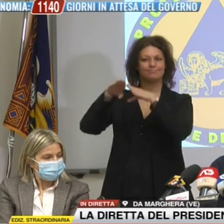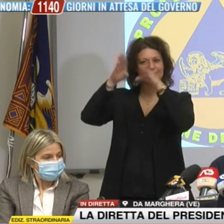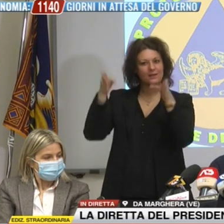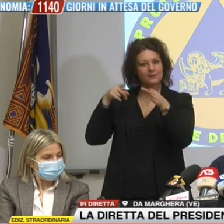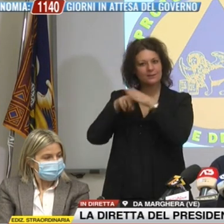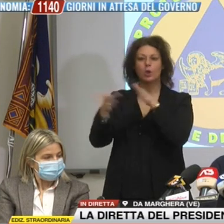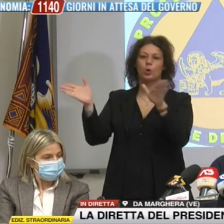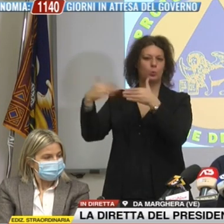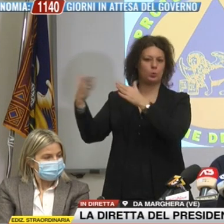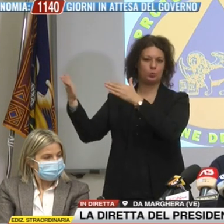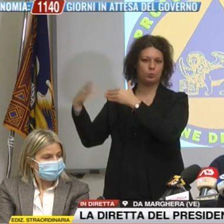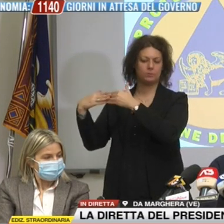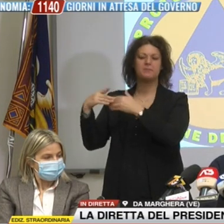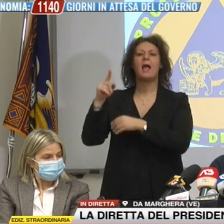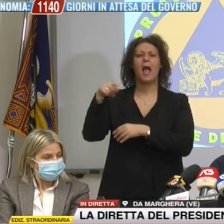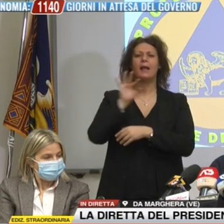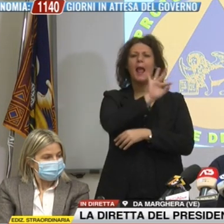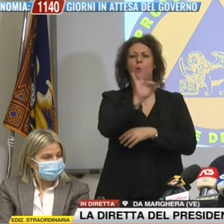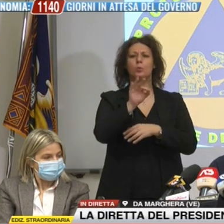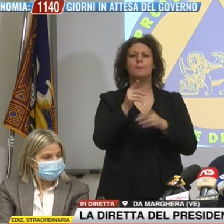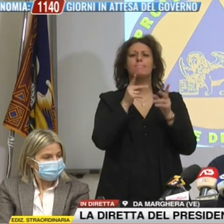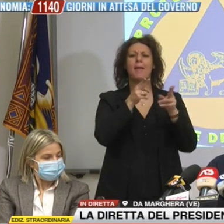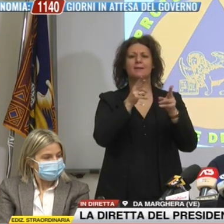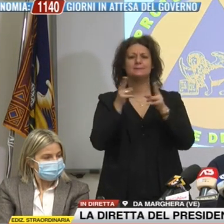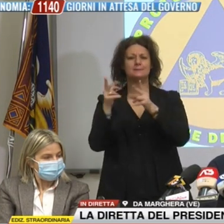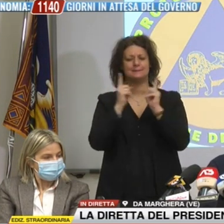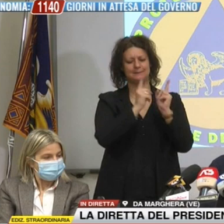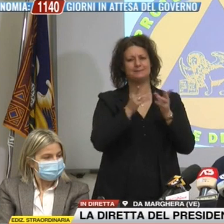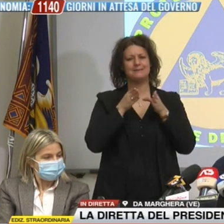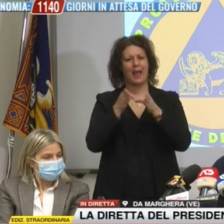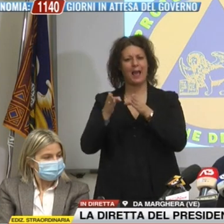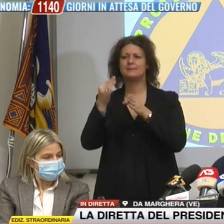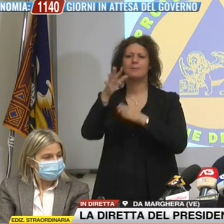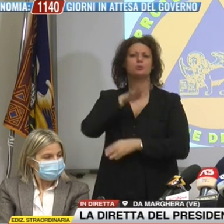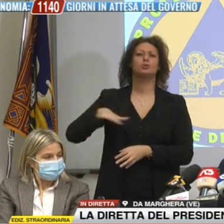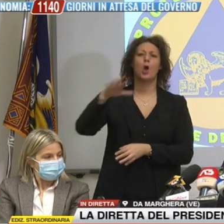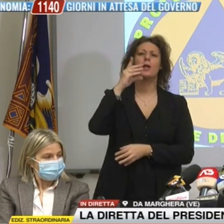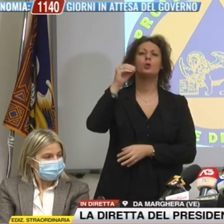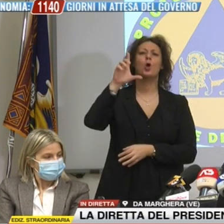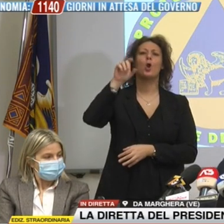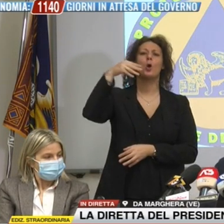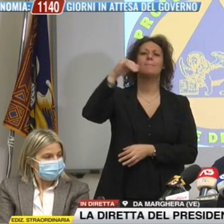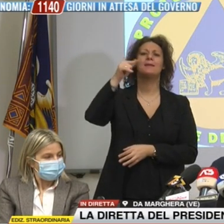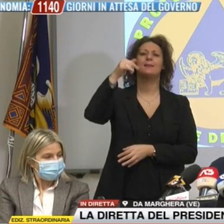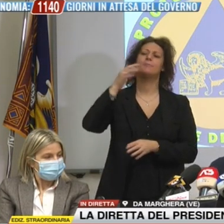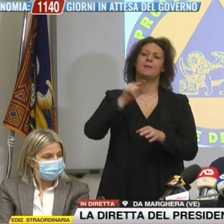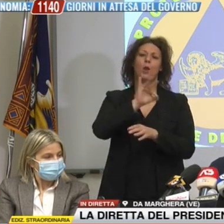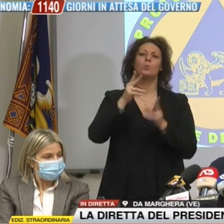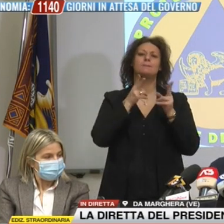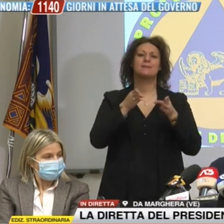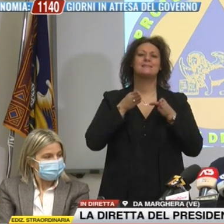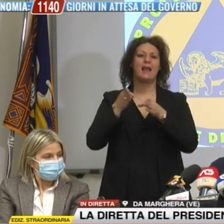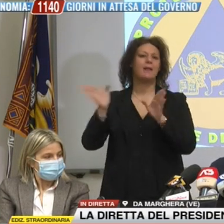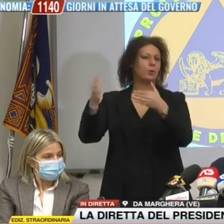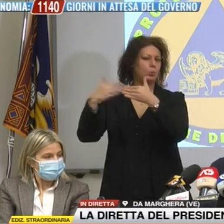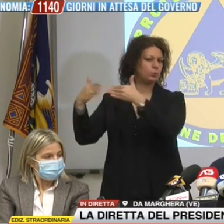altri tratti minori, ma insomma sostanzialmente sono i passi dolomitici che sono stati chiusi. Allora dicevo, la